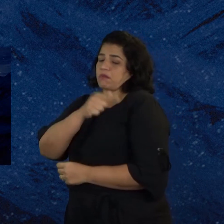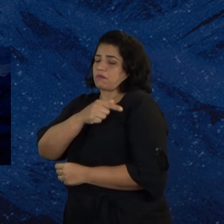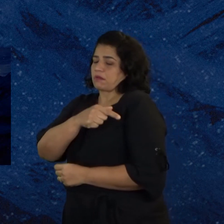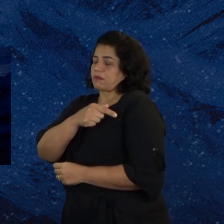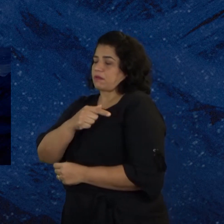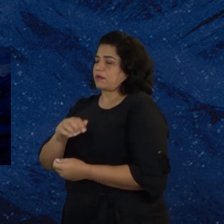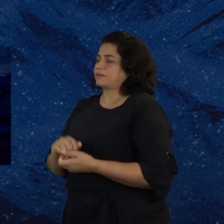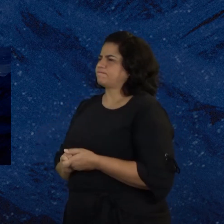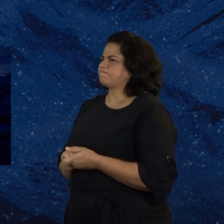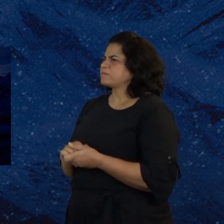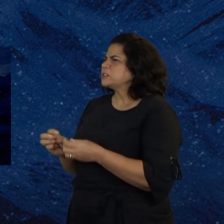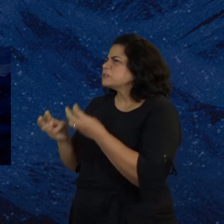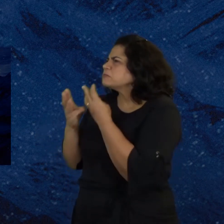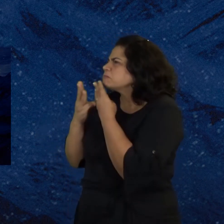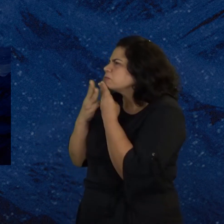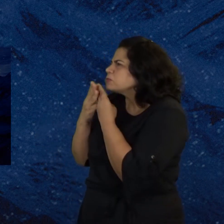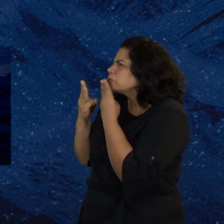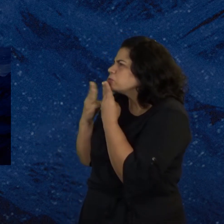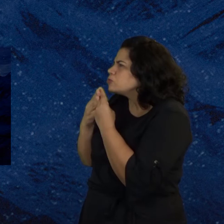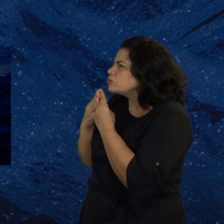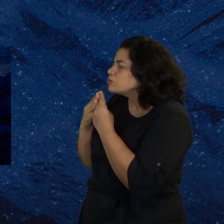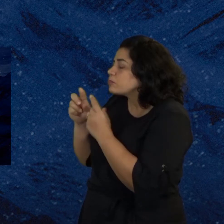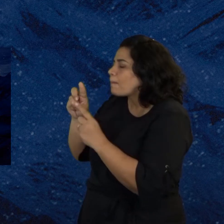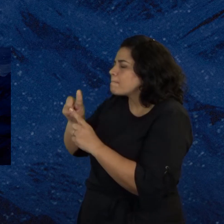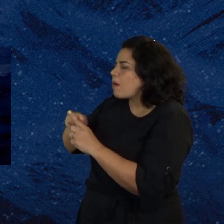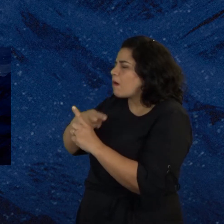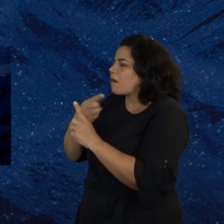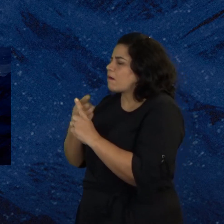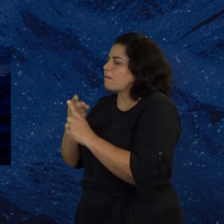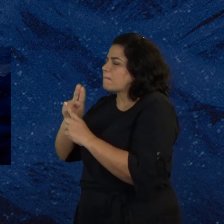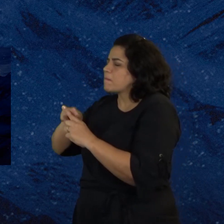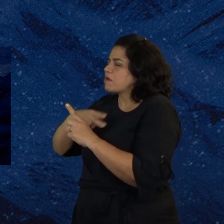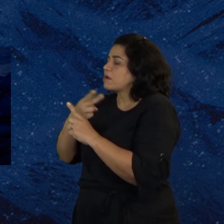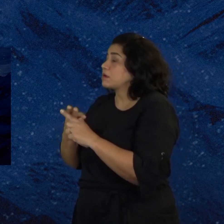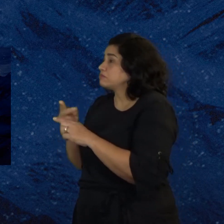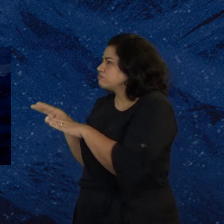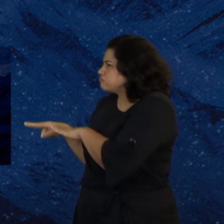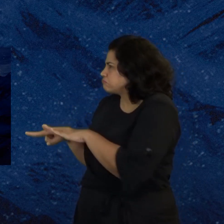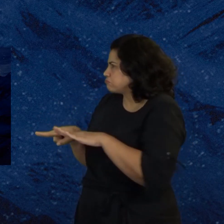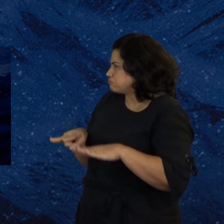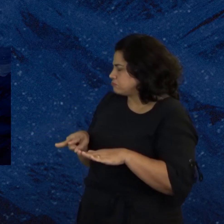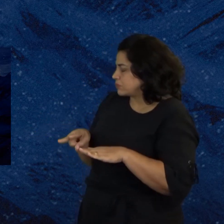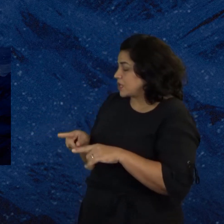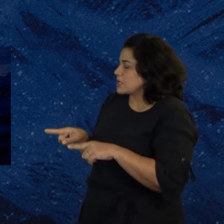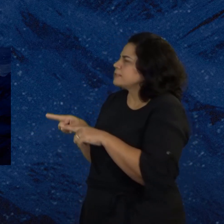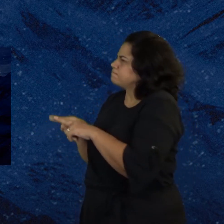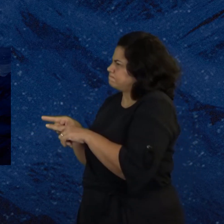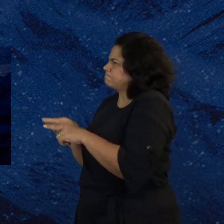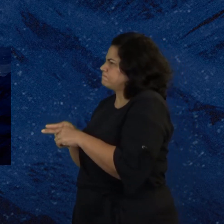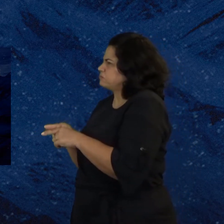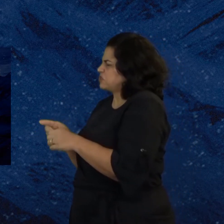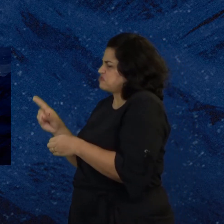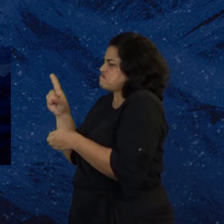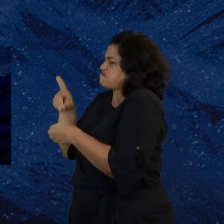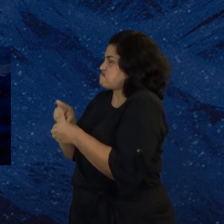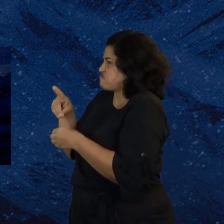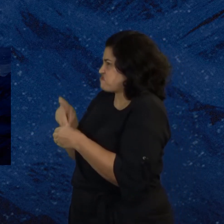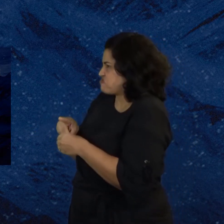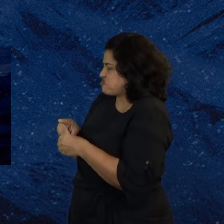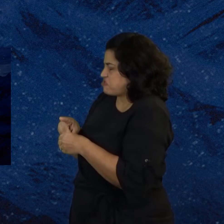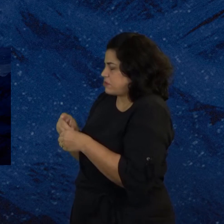Jejuo duas vezes por semana e dou o dízimo de